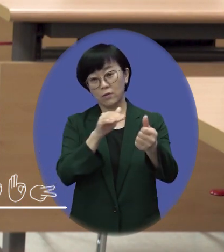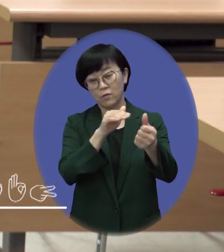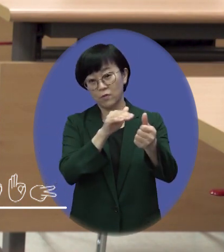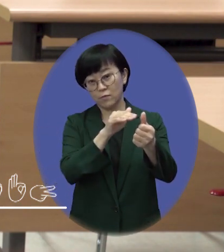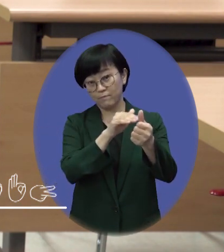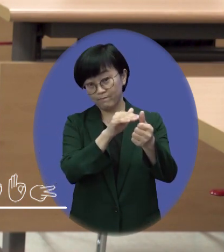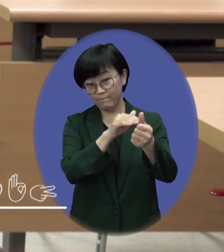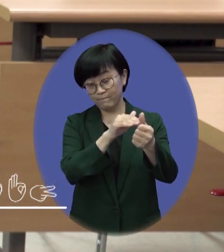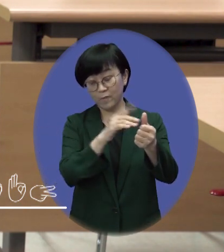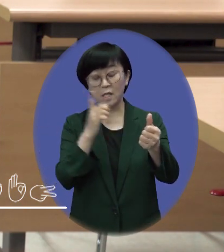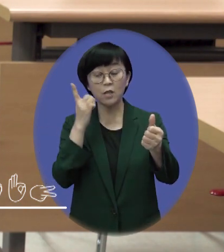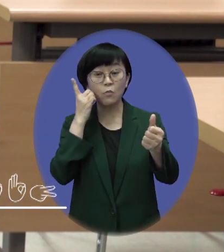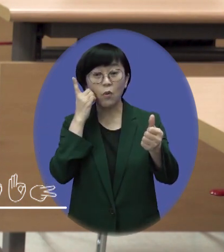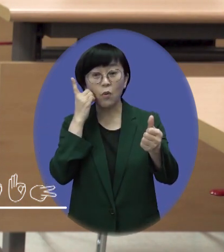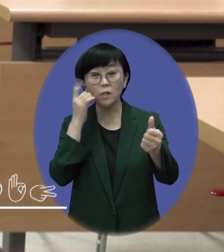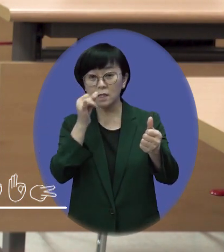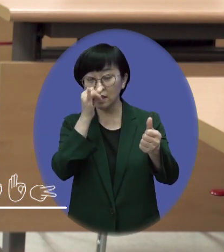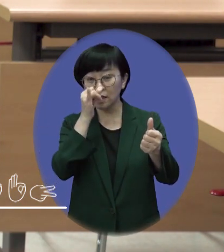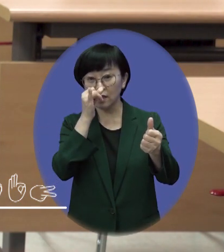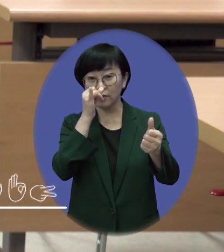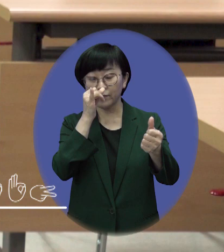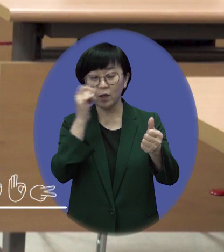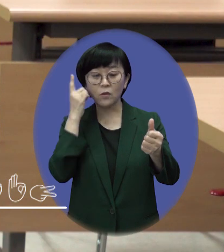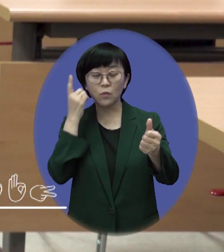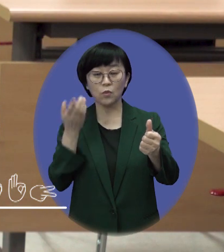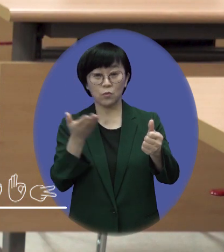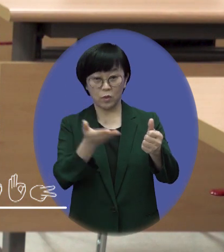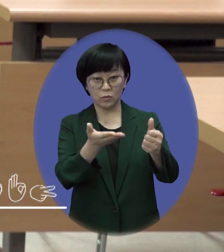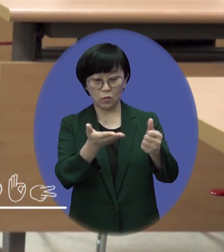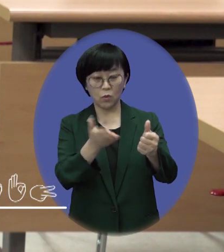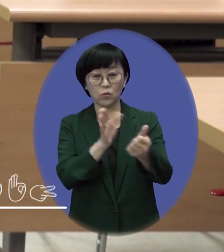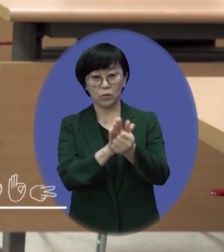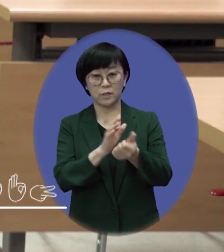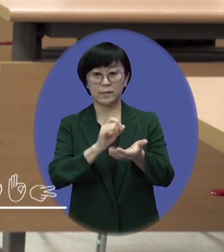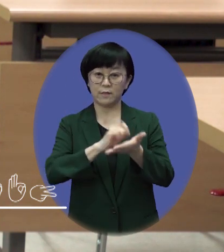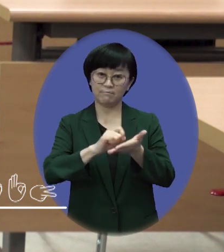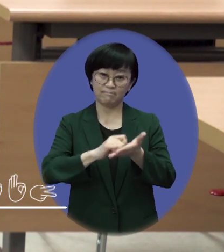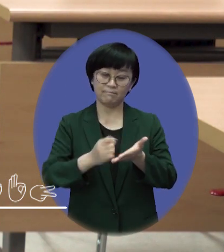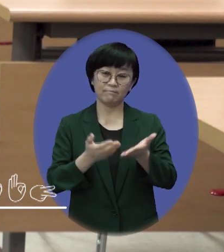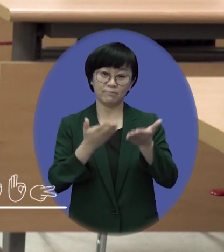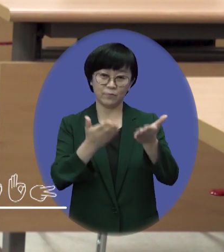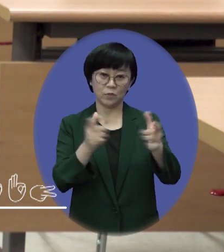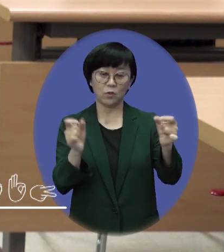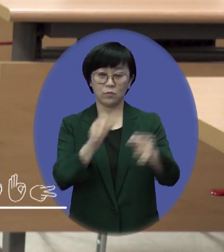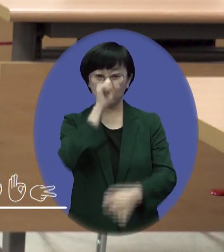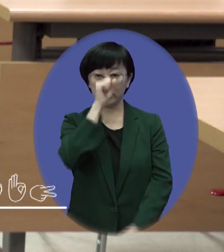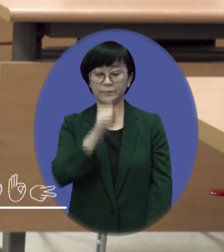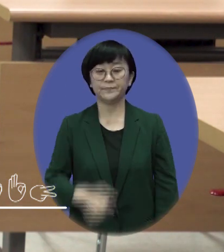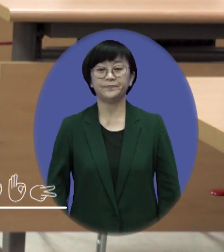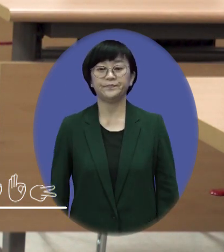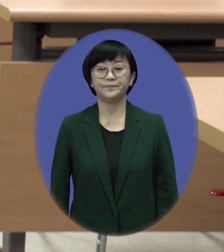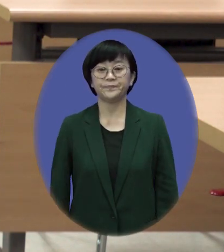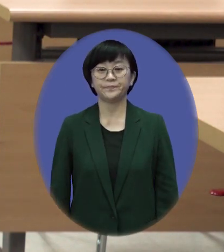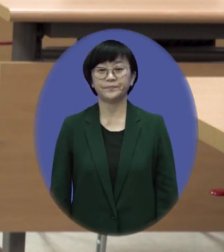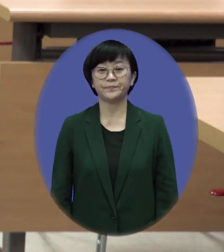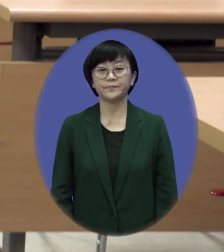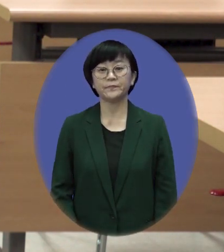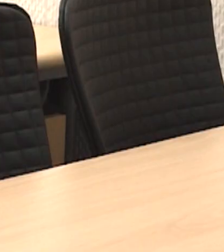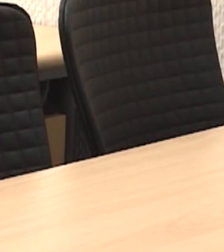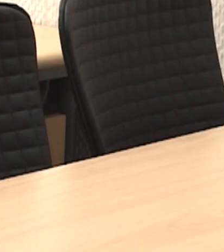가갖고 그냥 뭐 핸드폰 요새 있으니까 핸드폰으로 뭘 도와드릴까요 하고 먼저 다가가면 좋을 것 같아요.